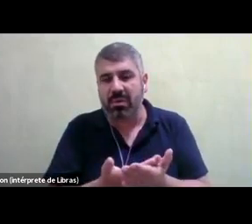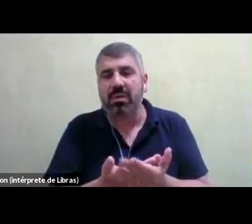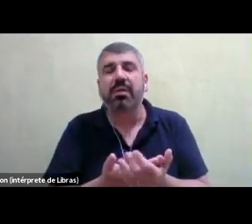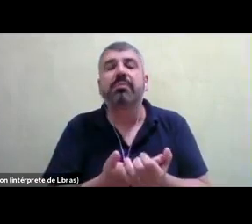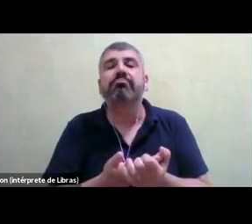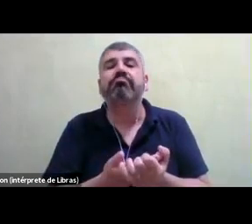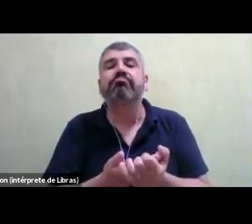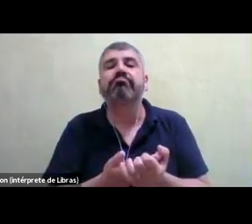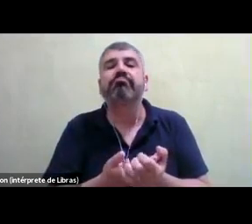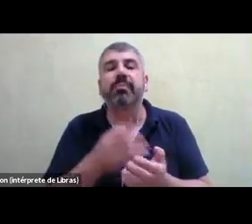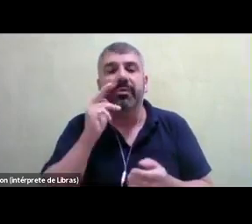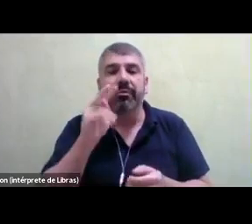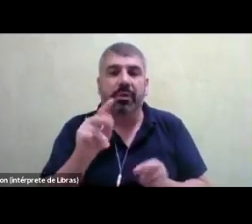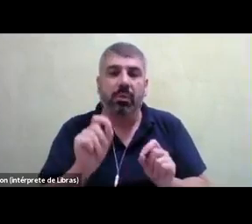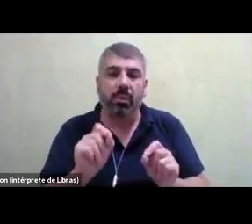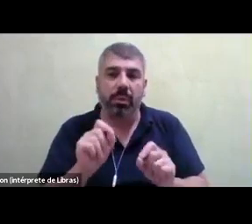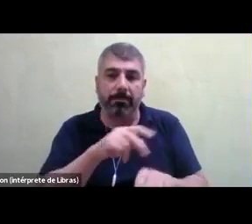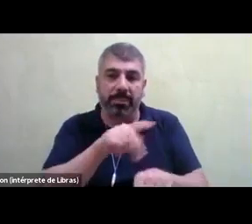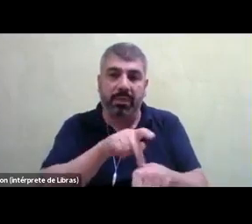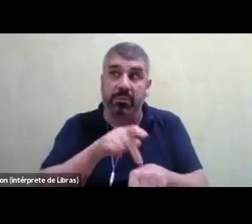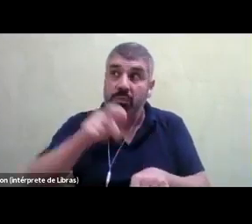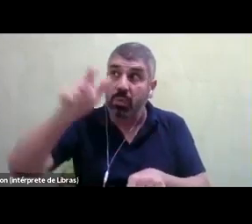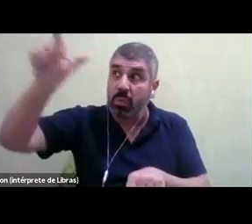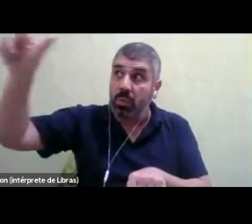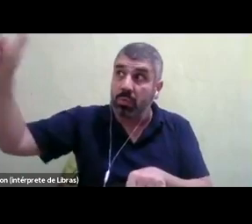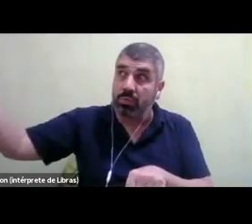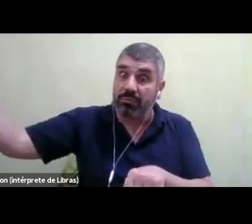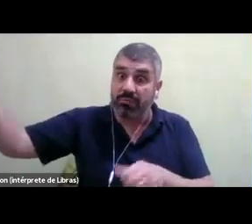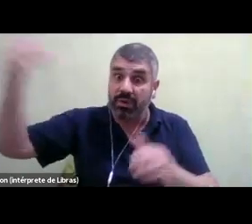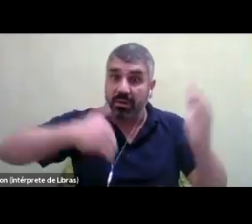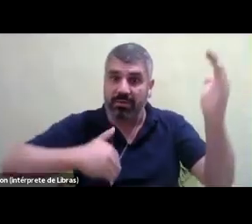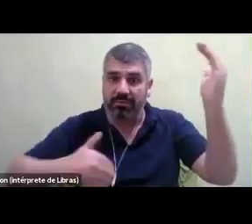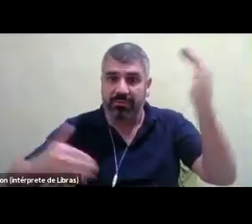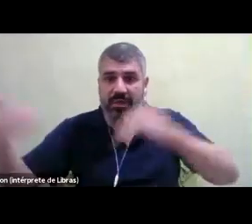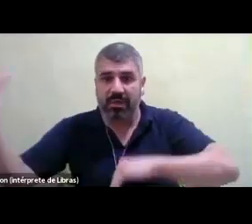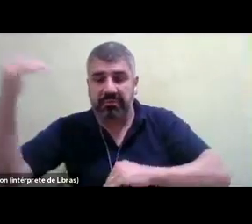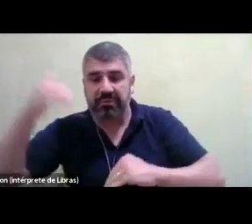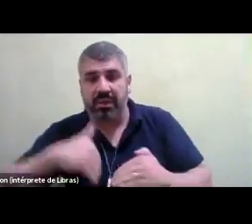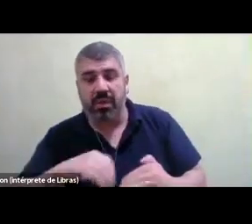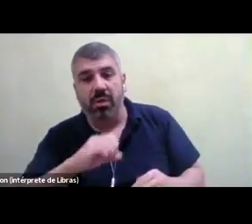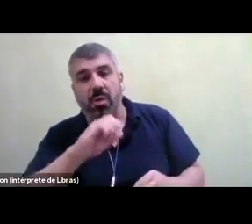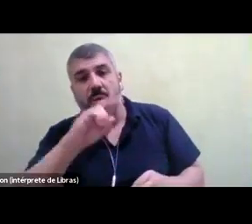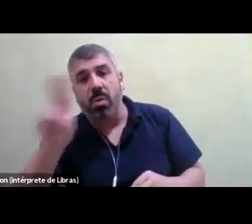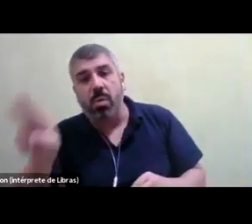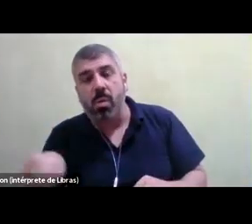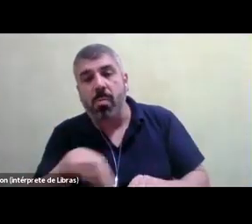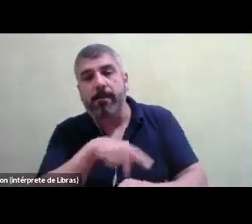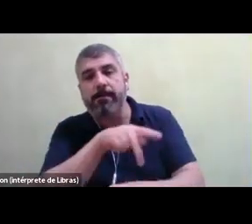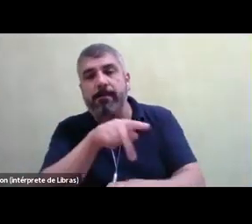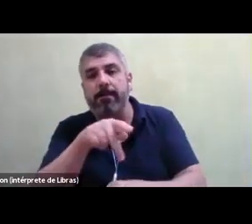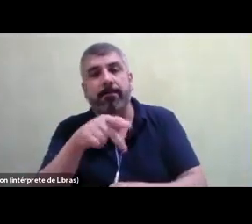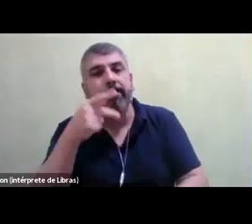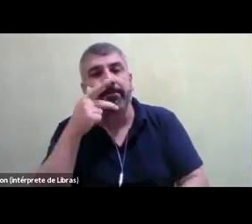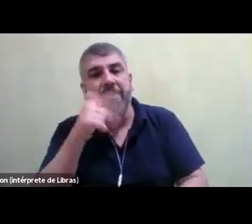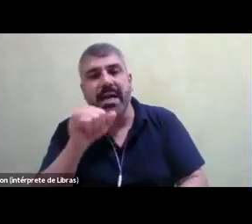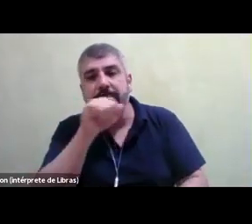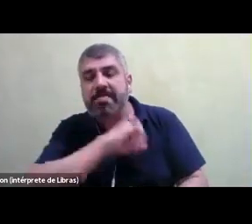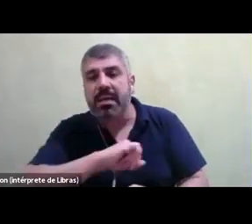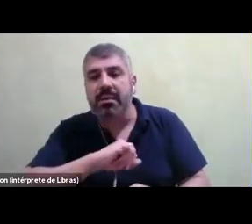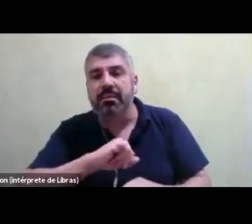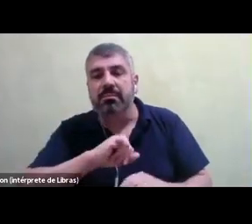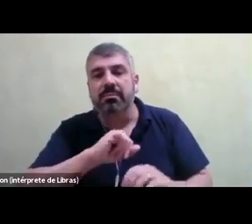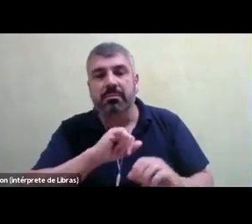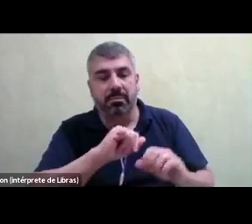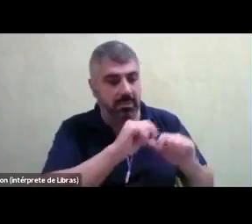diariamente, eles vêm de outros países ou então tem pais que transitam, né,